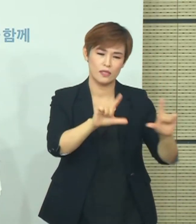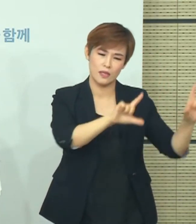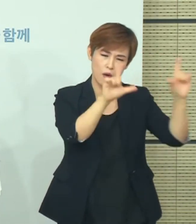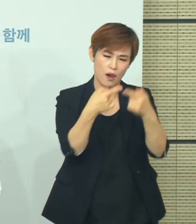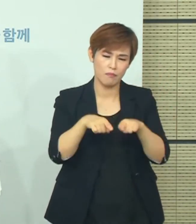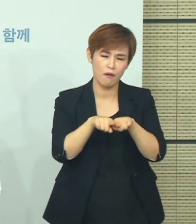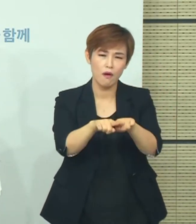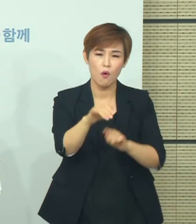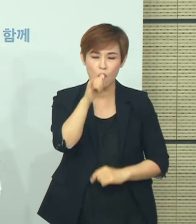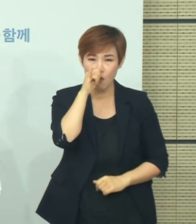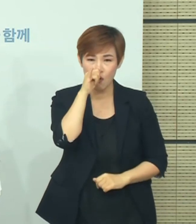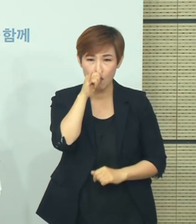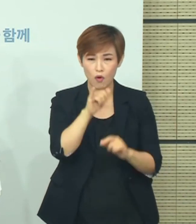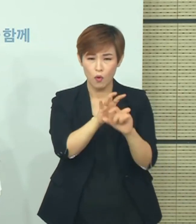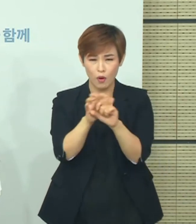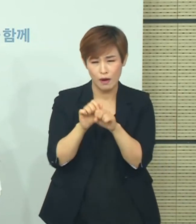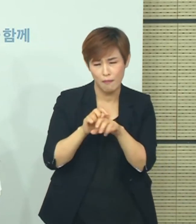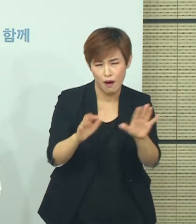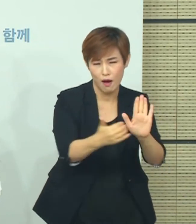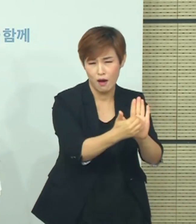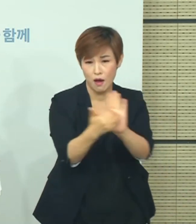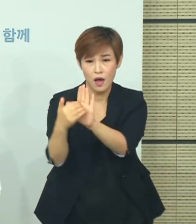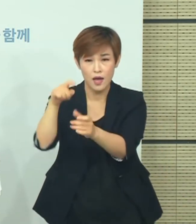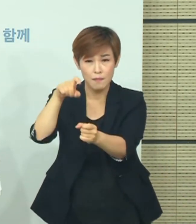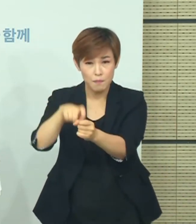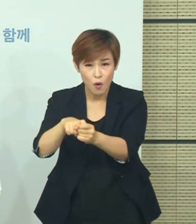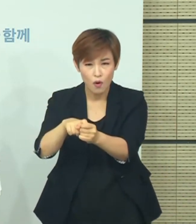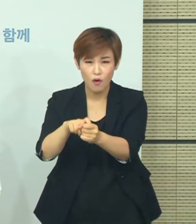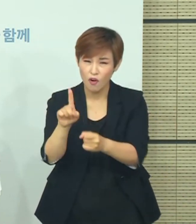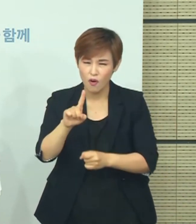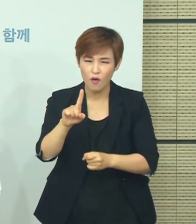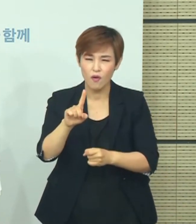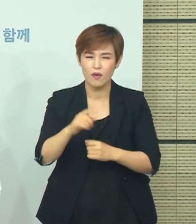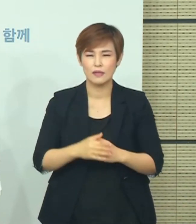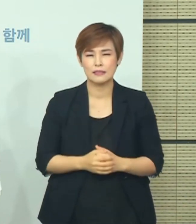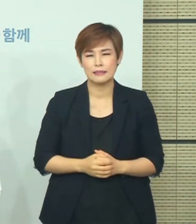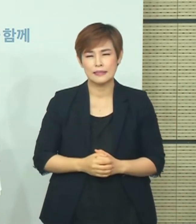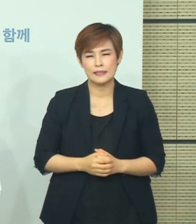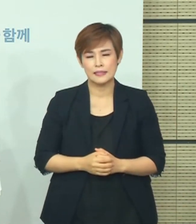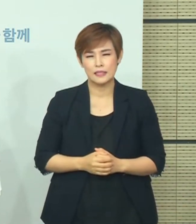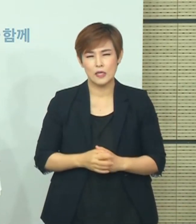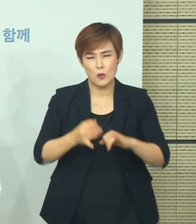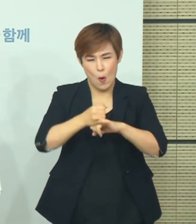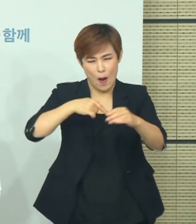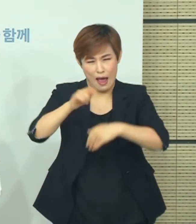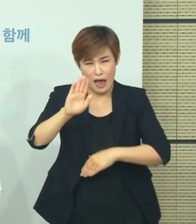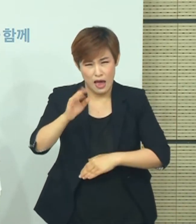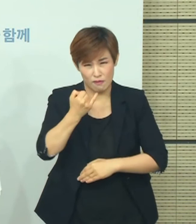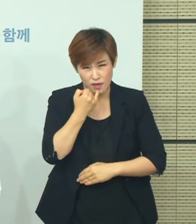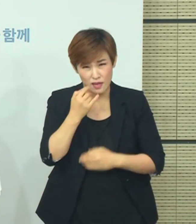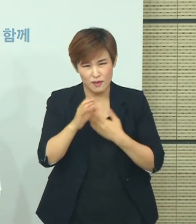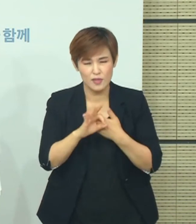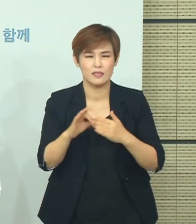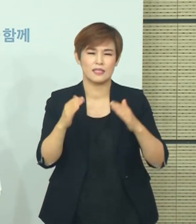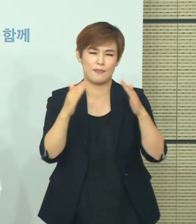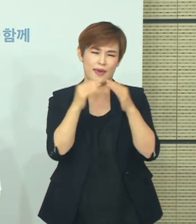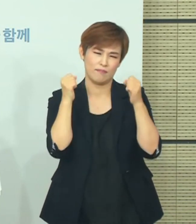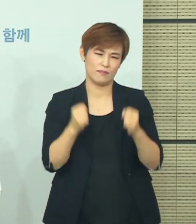가운데 코로나 확산 위험을 막기 위해 올 여름 휴가는 가급적 집에서 보내주시길